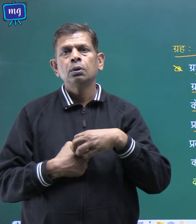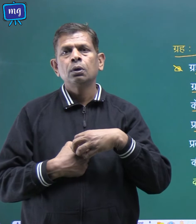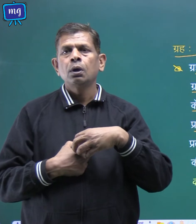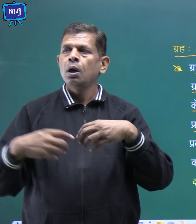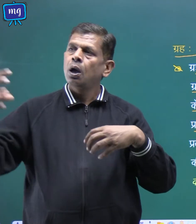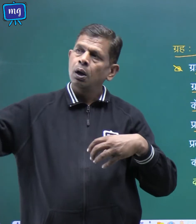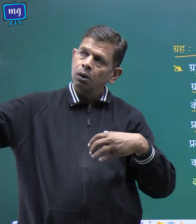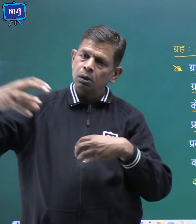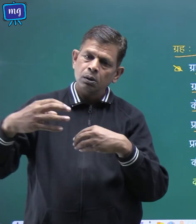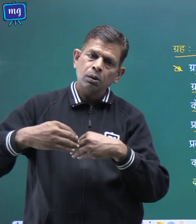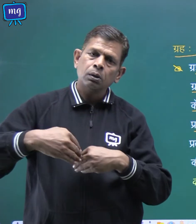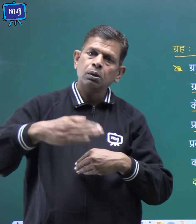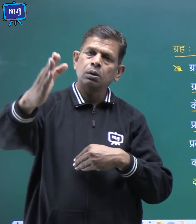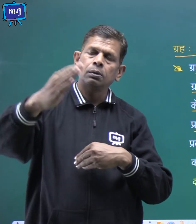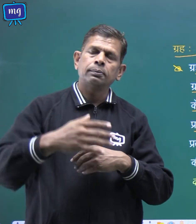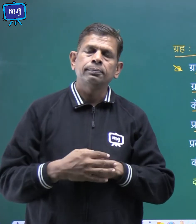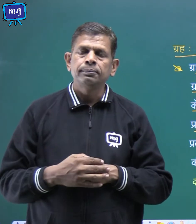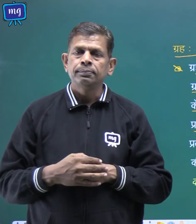परावर्तित करते हैं।